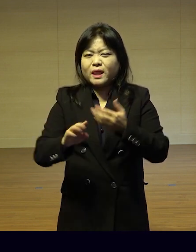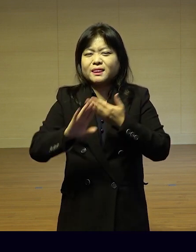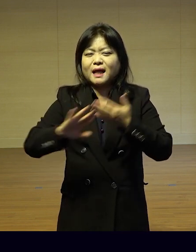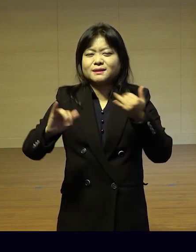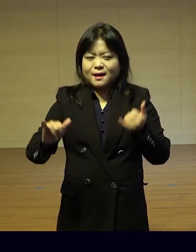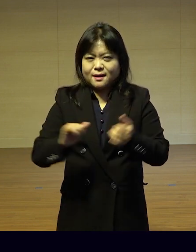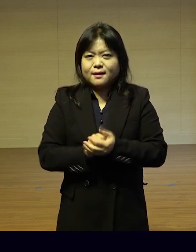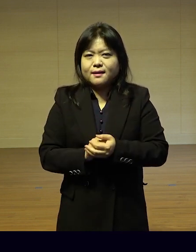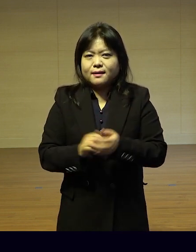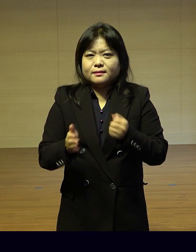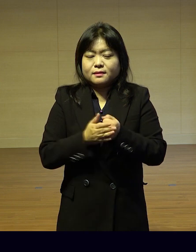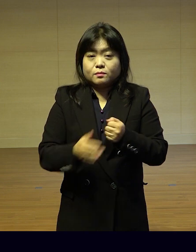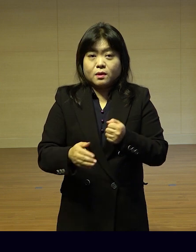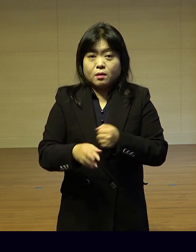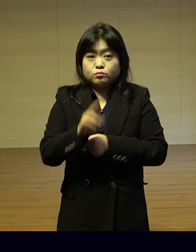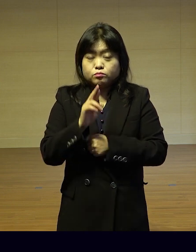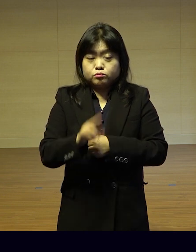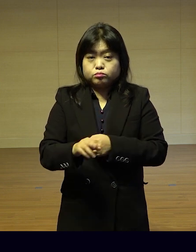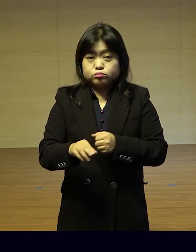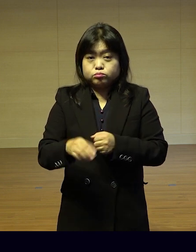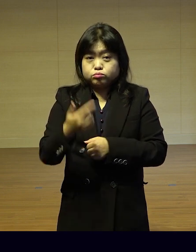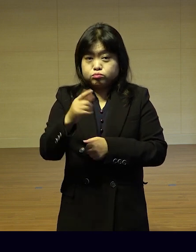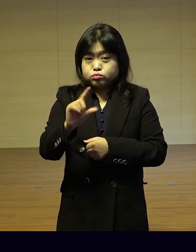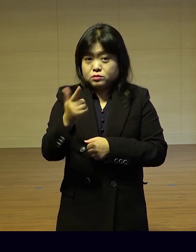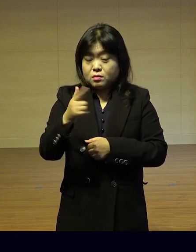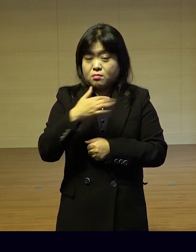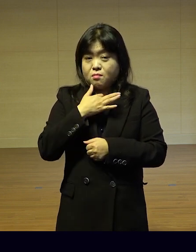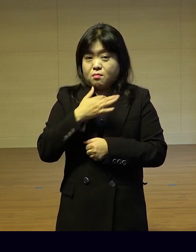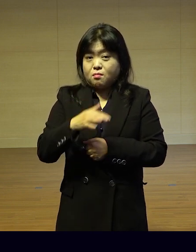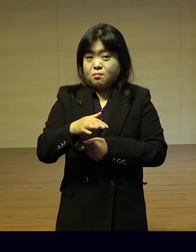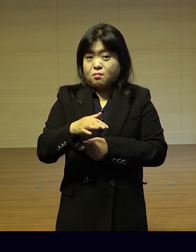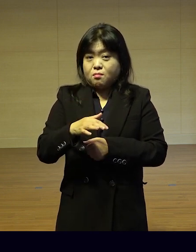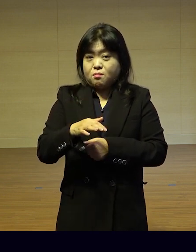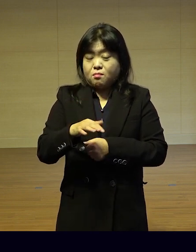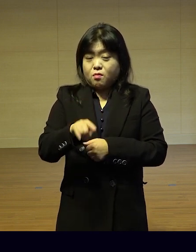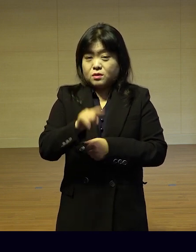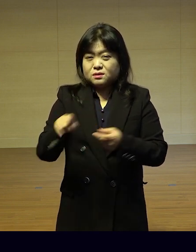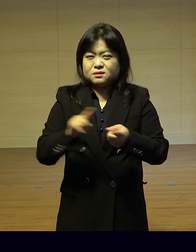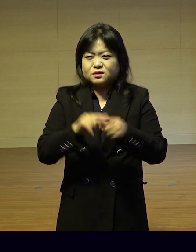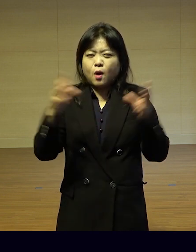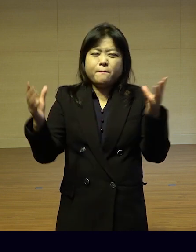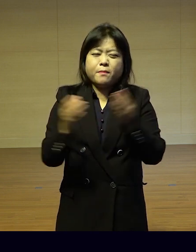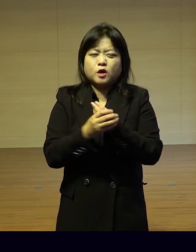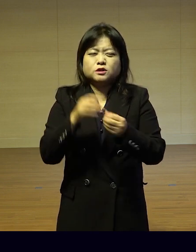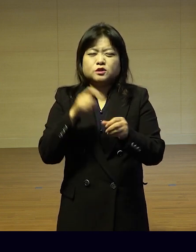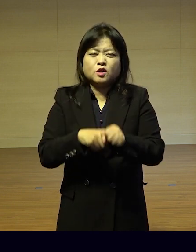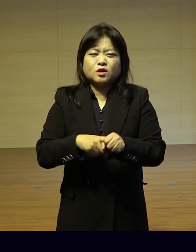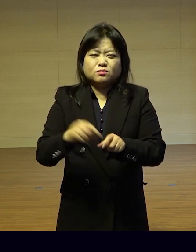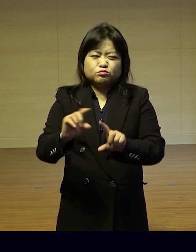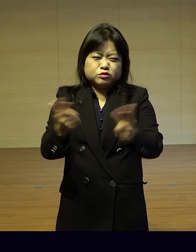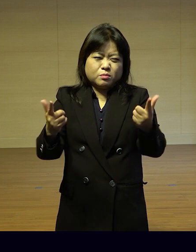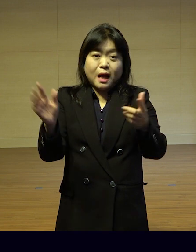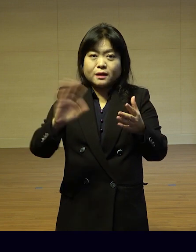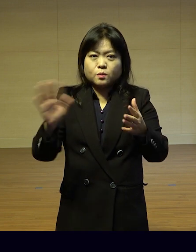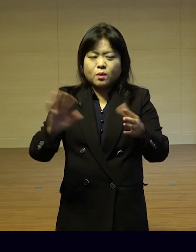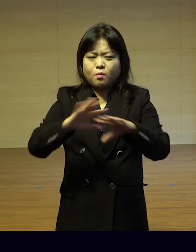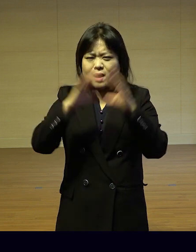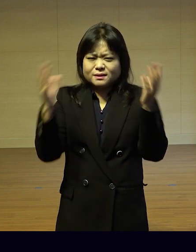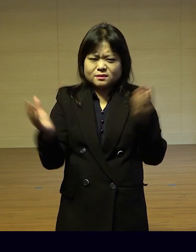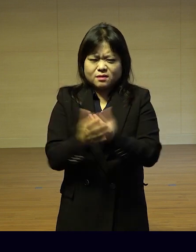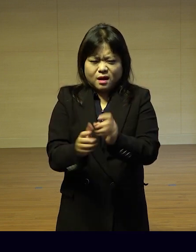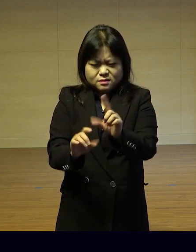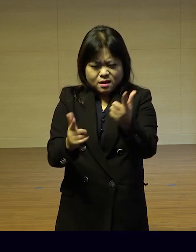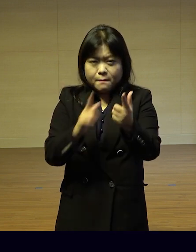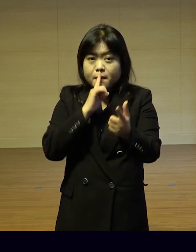아까 말씀드린 대로 부정은 각자의 매개된 부정으로서 전면적인 부정이 아닌 깡그리 다 부정 없애버리는 것이